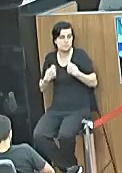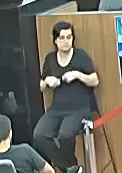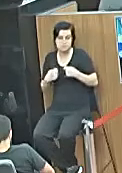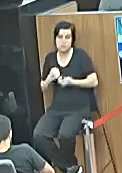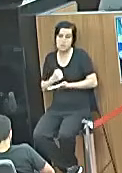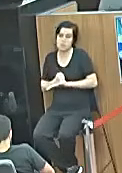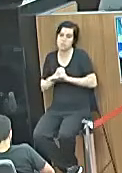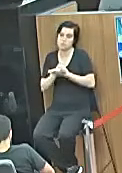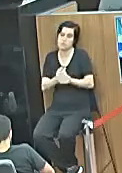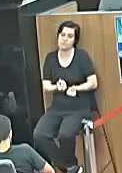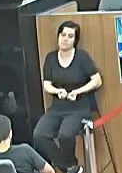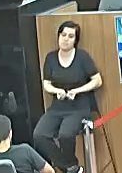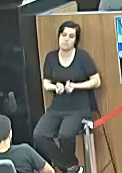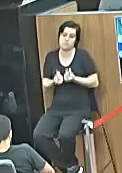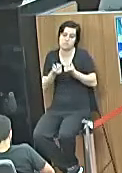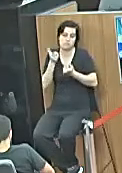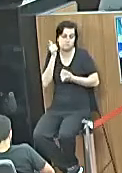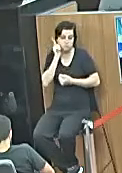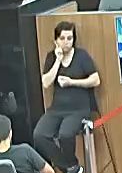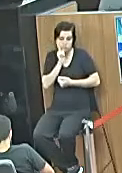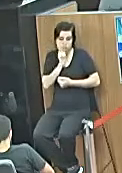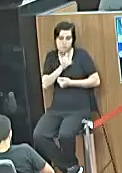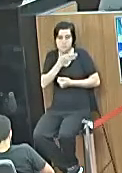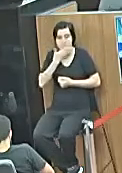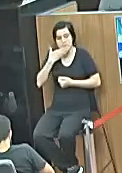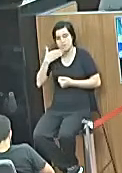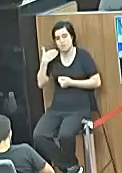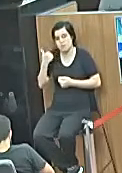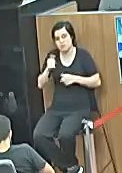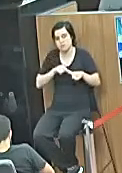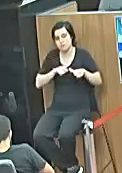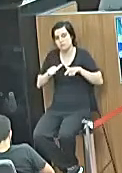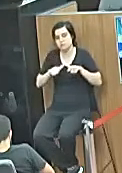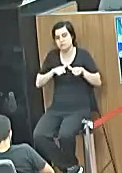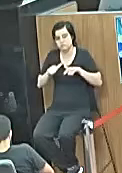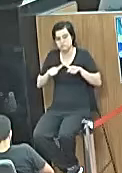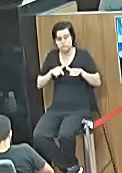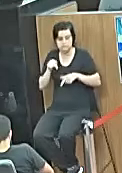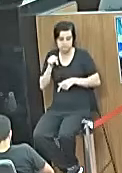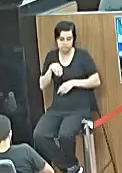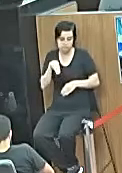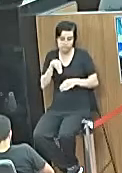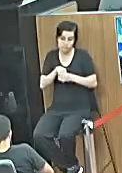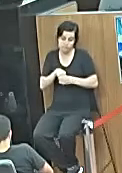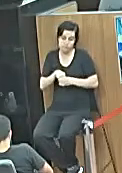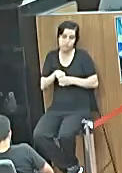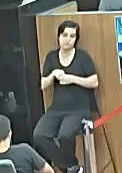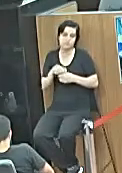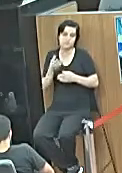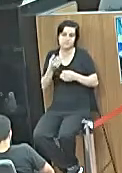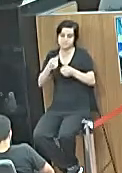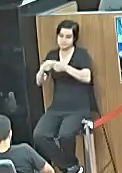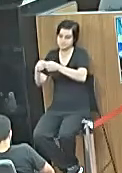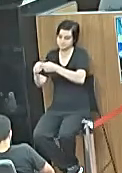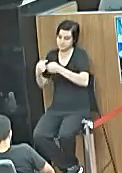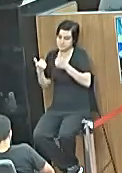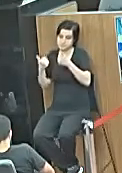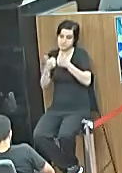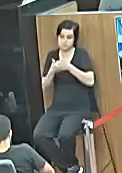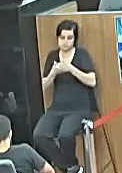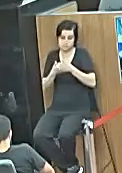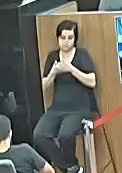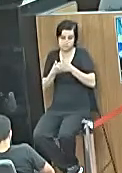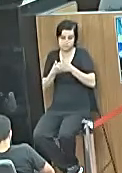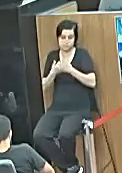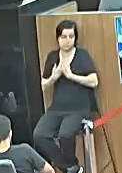pra poder fomentar na expansão e implantação desses medidas no nos municípios e o que a gente